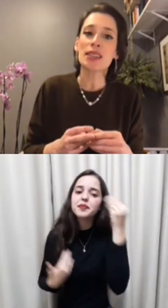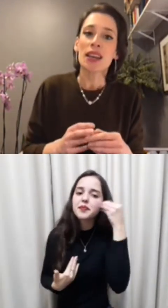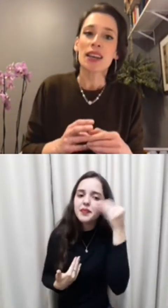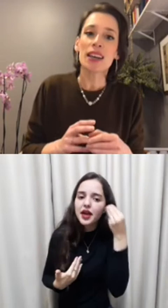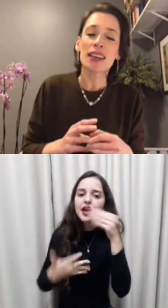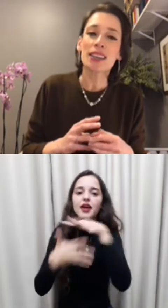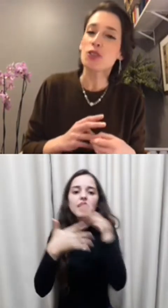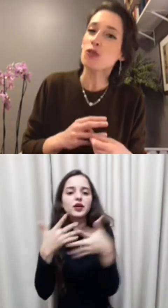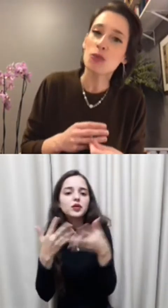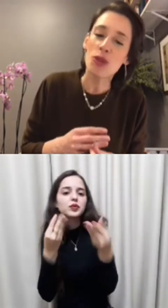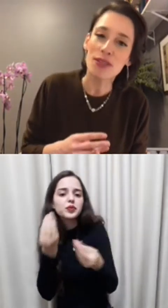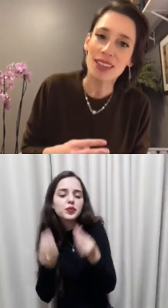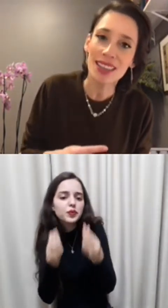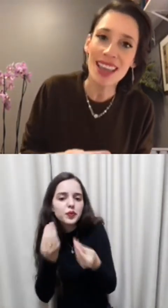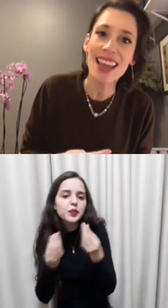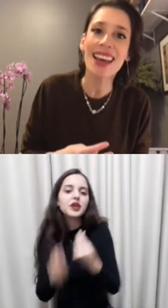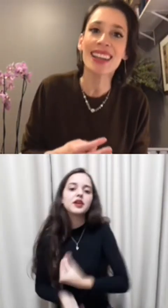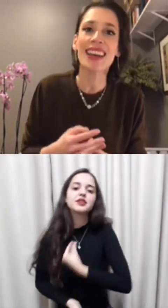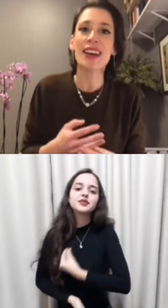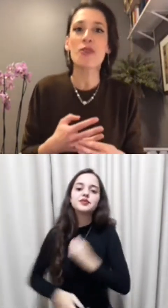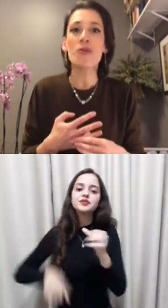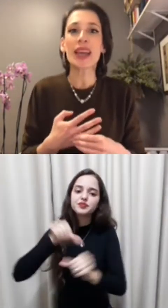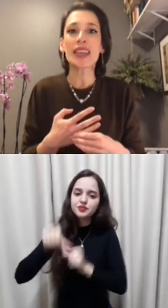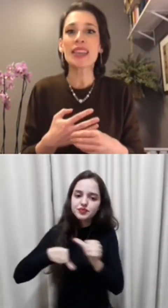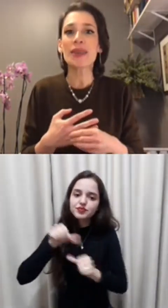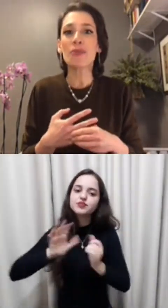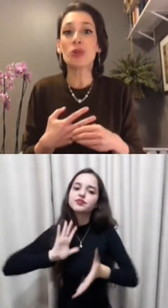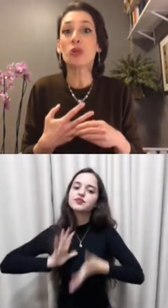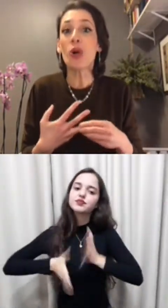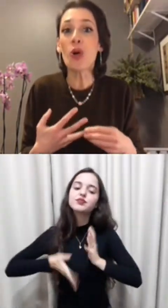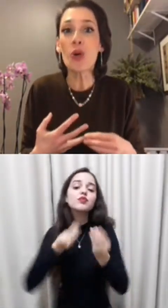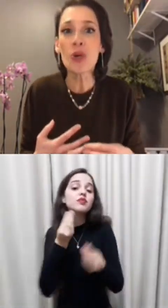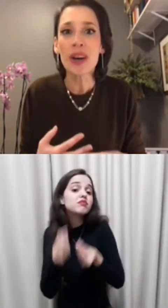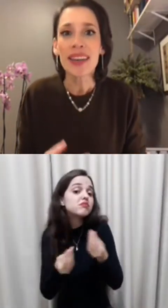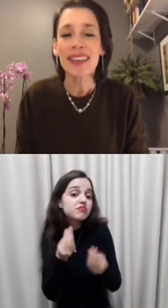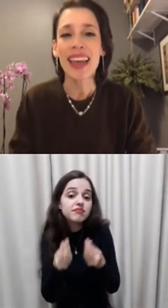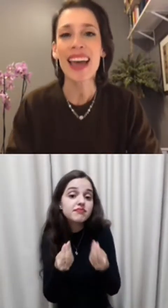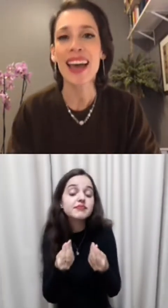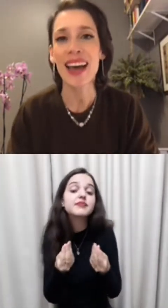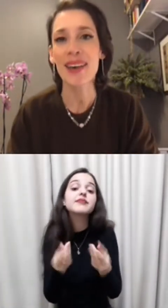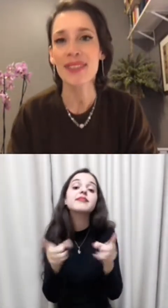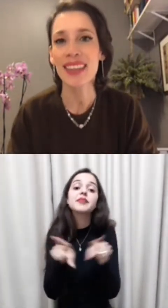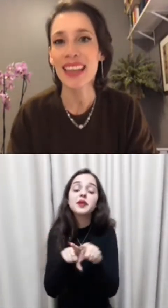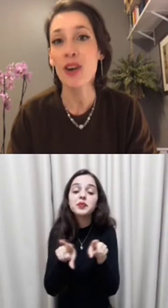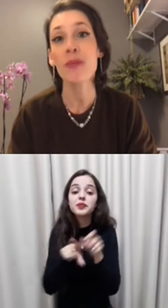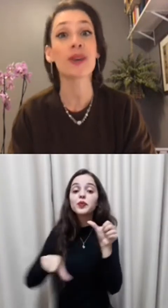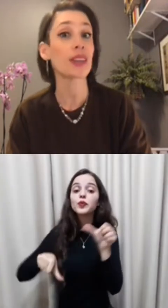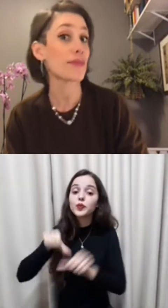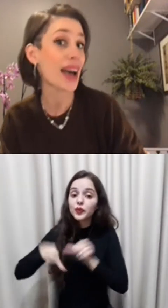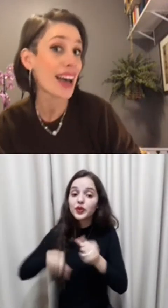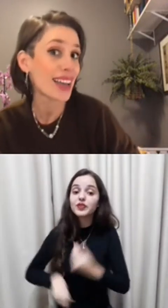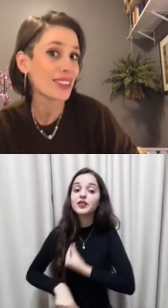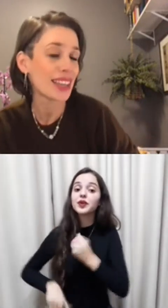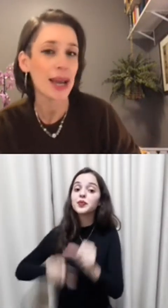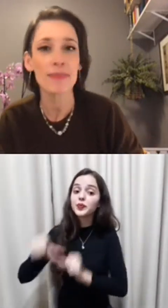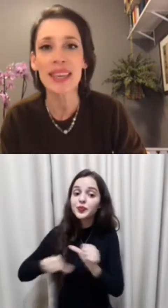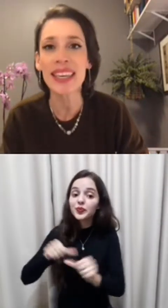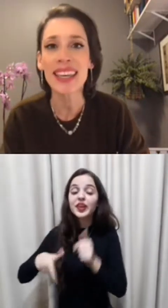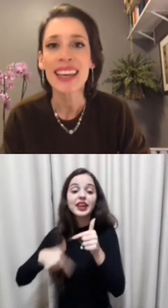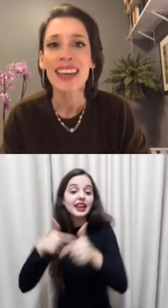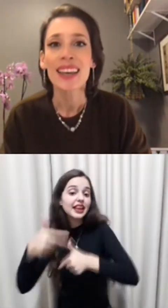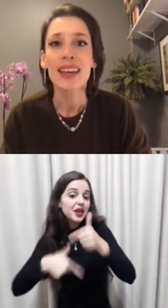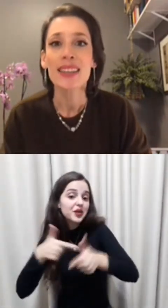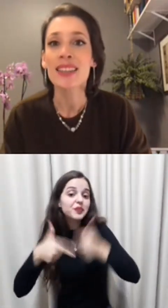Libras transformou a vida dela, como é que mudou, né, a vida dela, como é que é o trabalho da